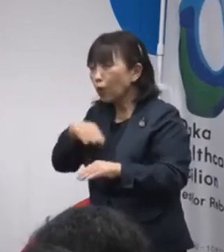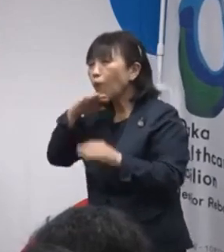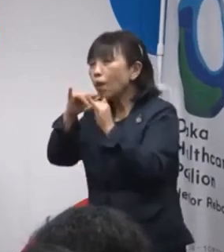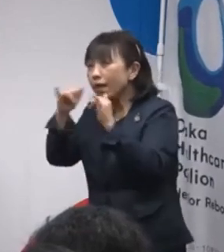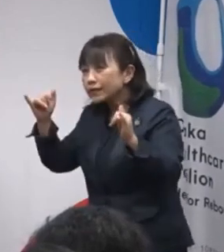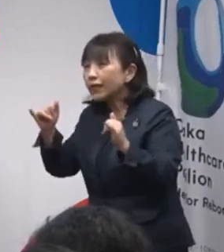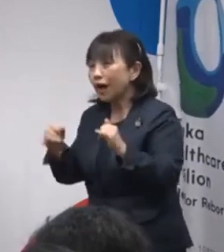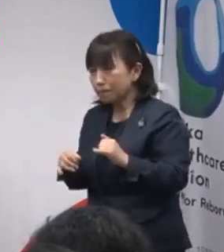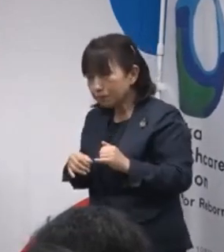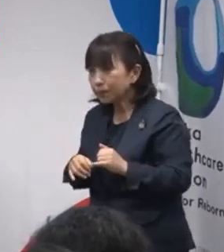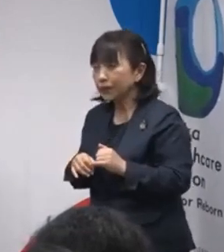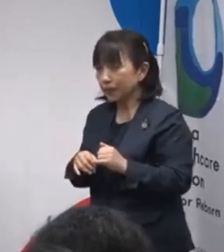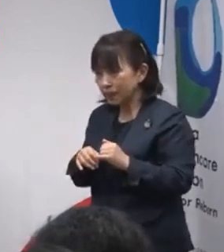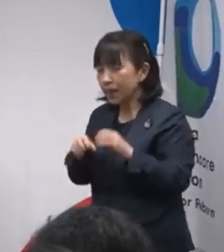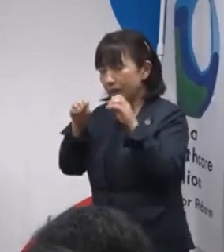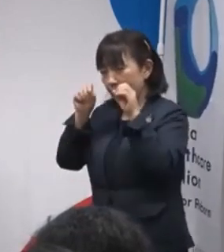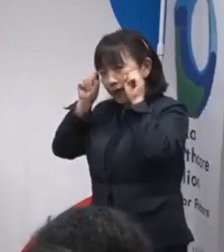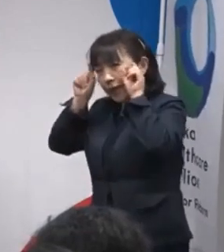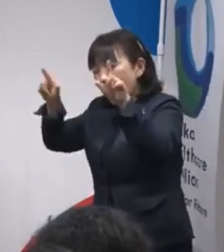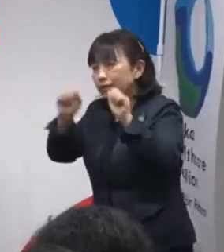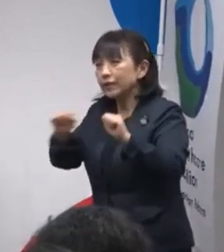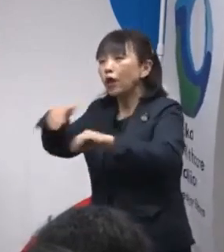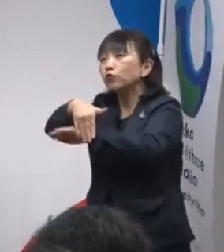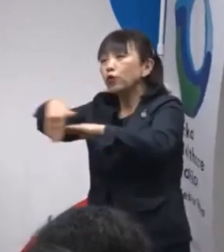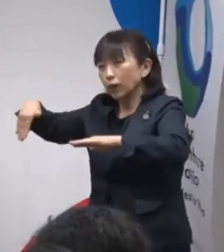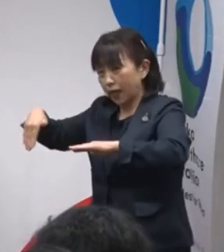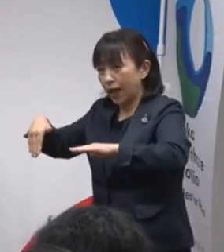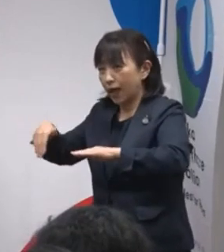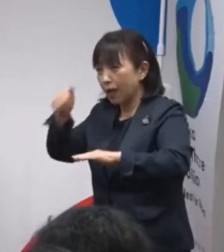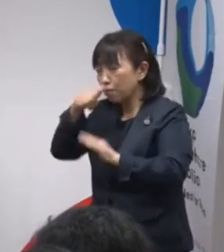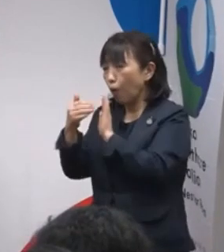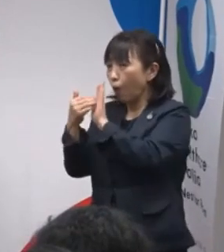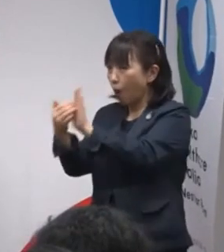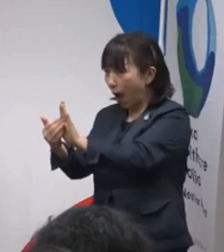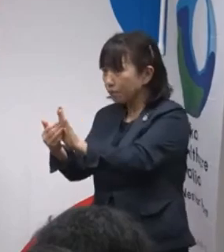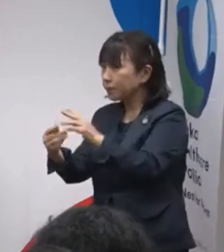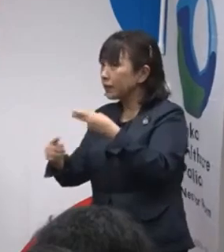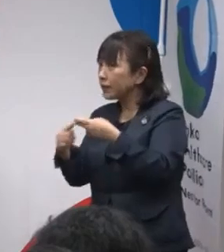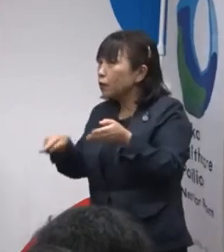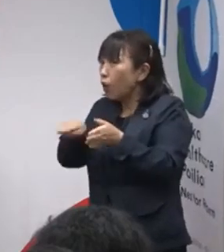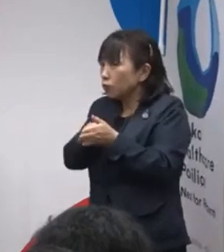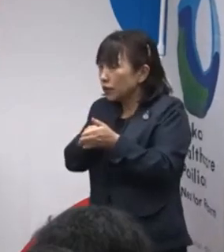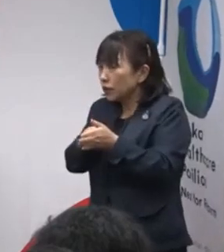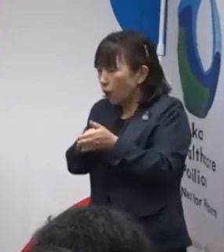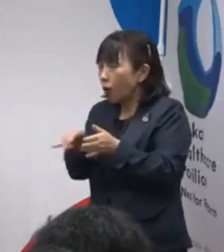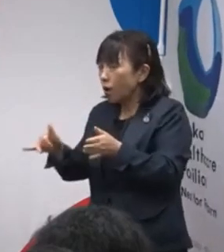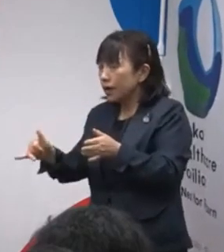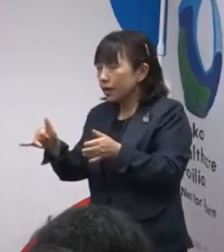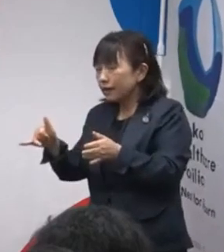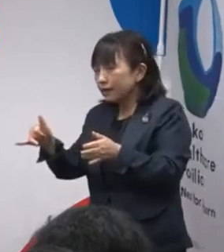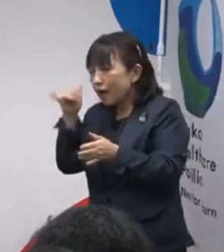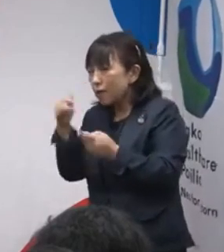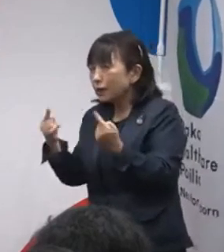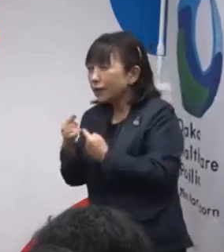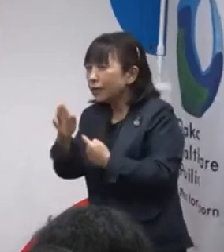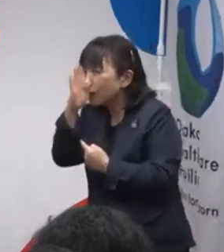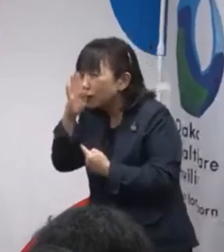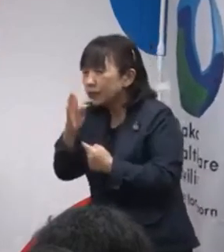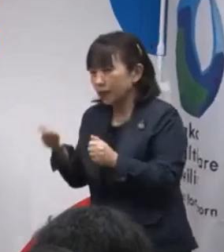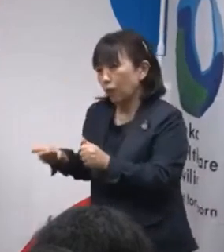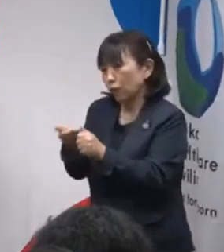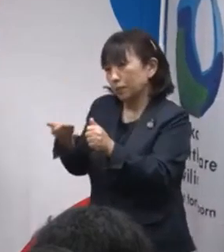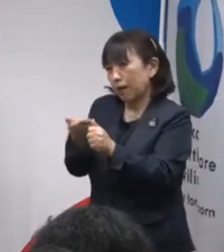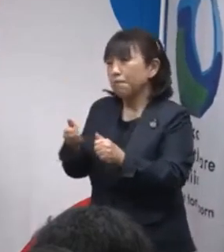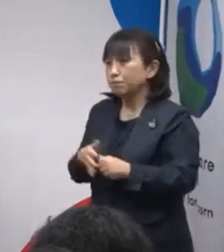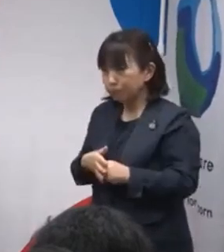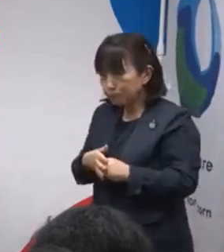ということの啓発を行います。防犯機能付き電話の設置を推奨します。YouTube を65歳